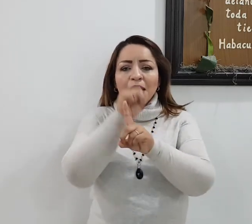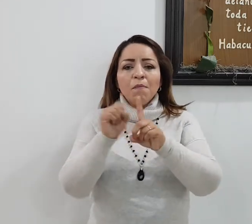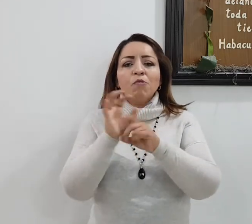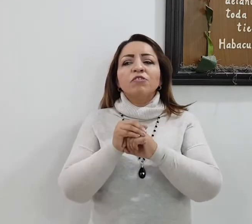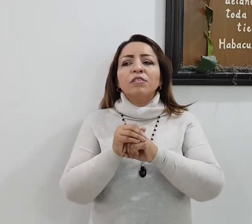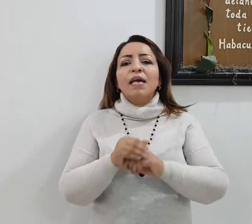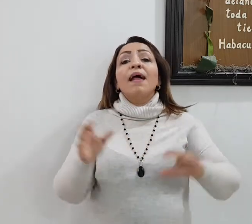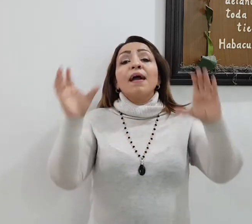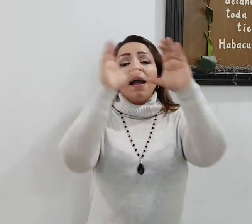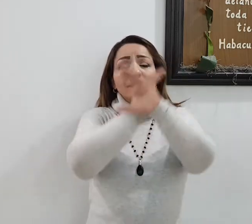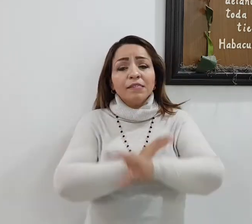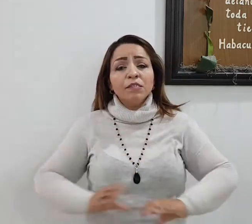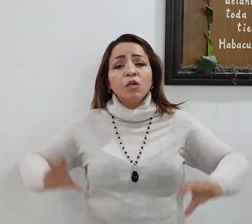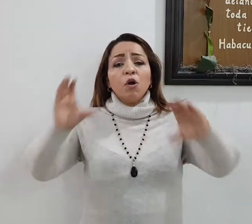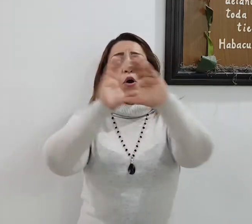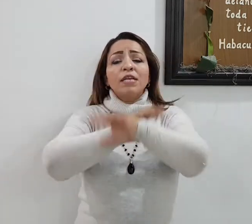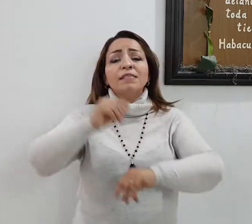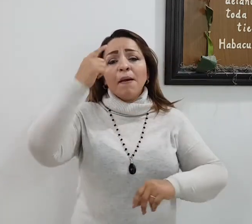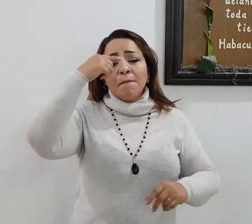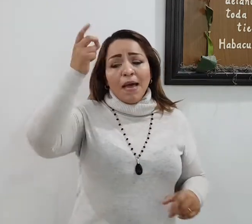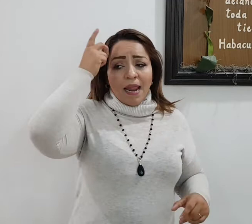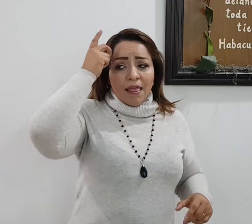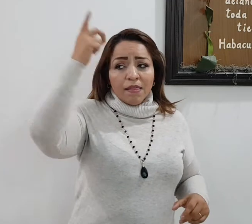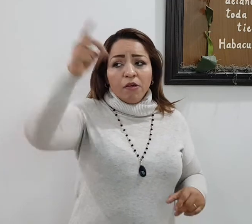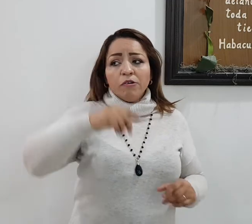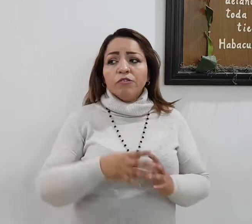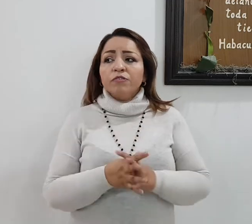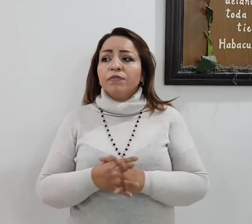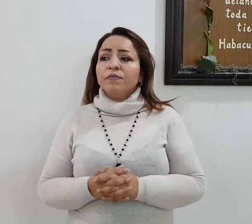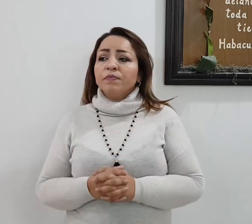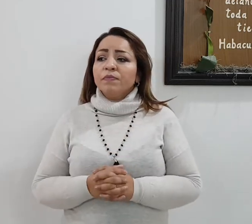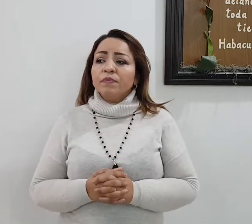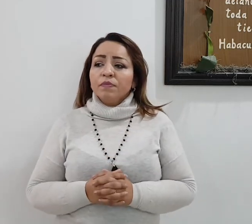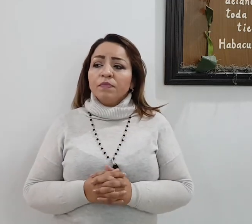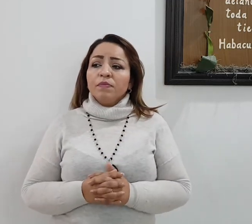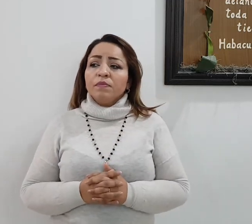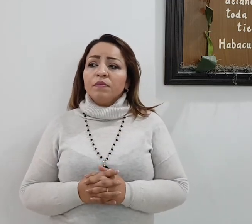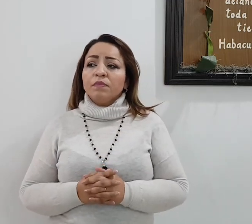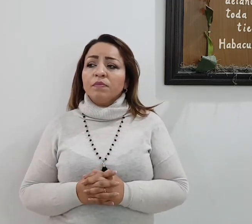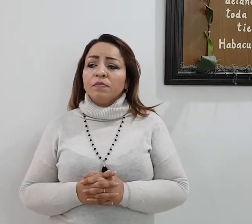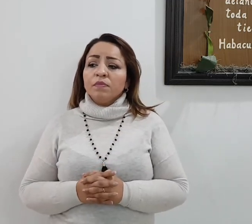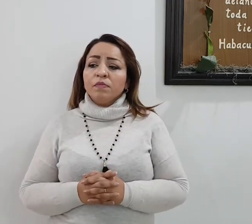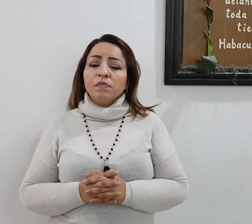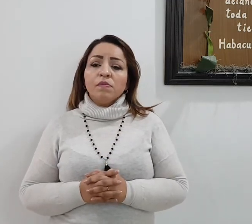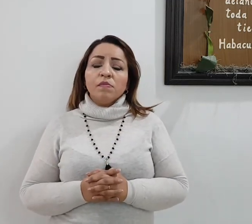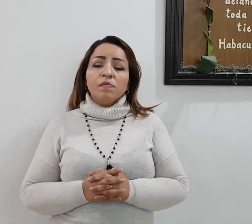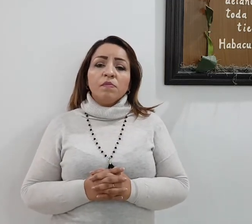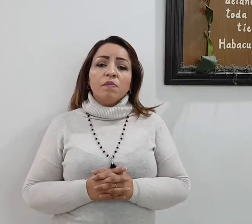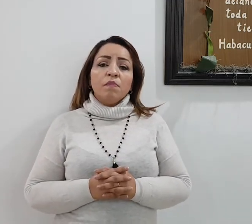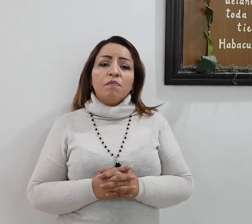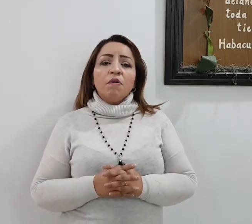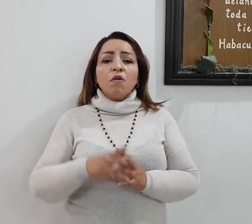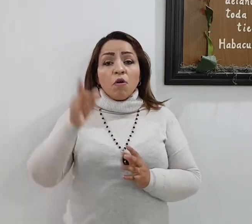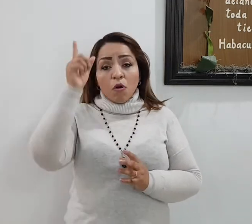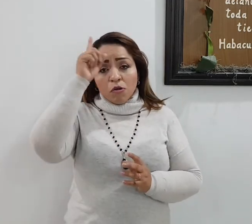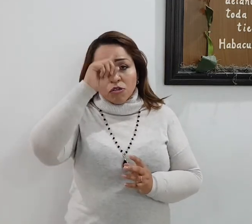¿verdad? La salmodia. ¿Le gustan los consejos para la vida diaria? Proverbios, ya sé, si lo saben, ¿verdad? ¿Qué día es hoy,